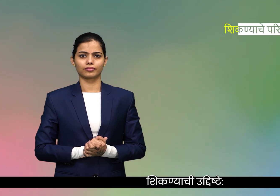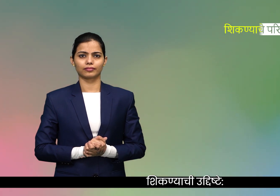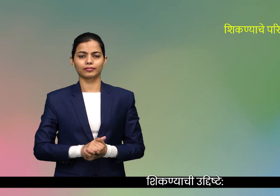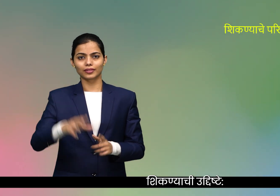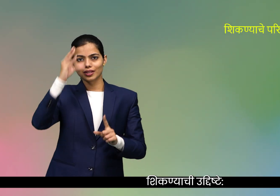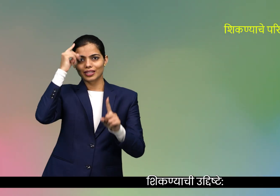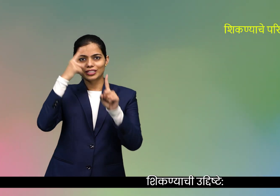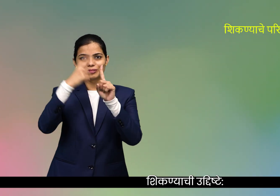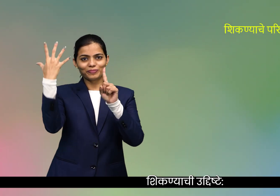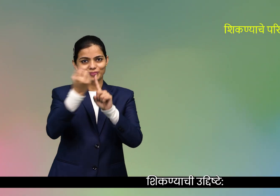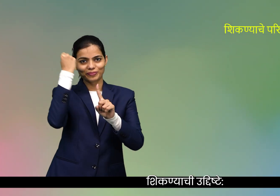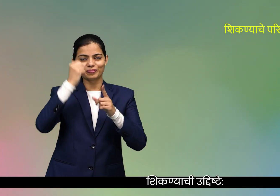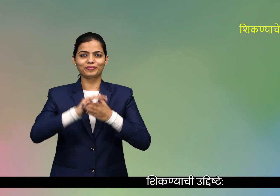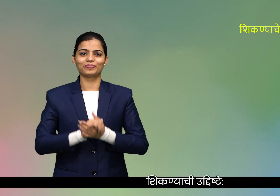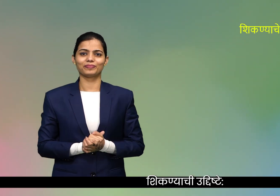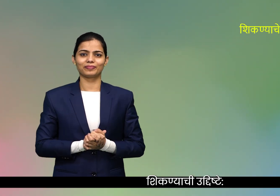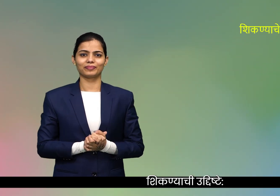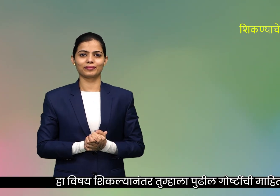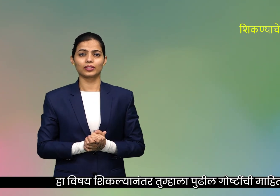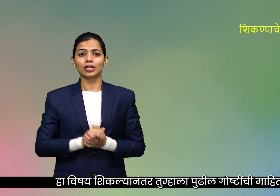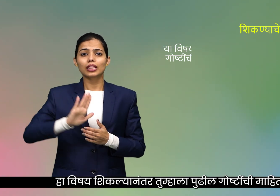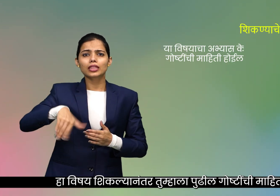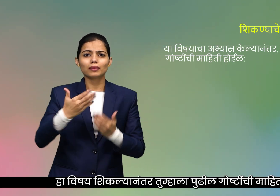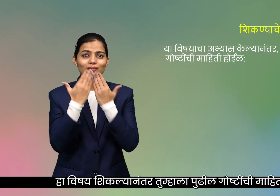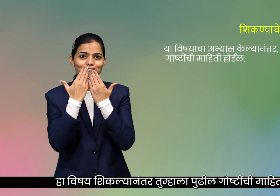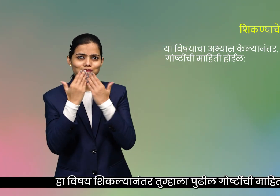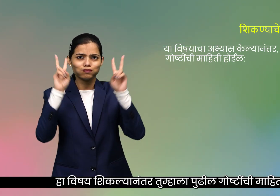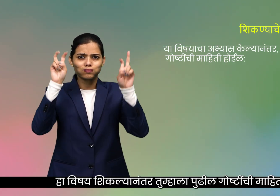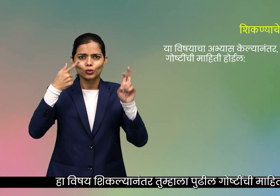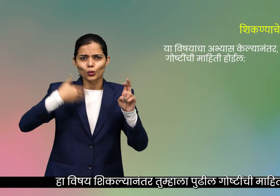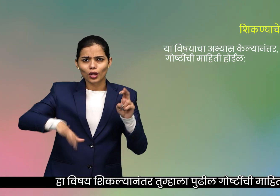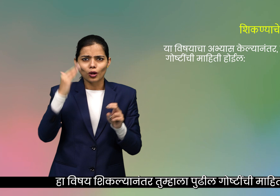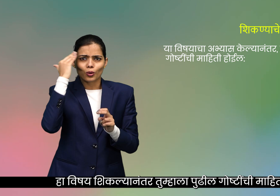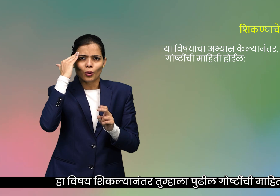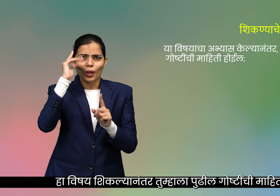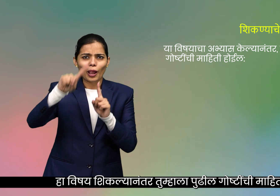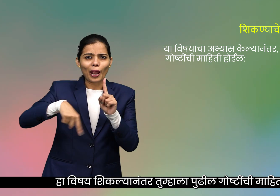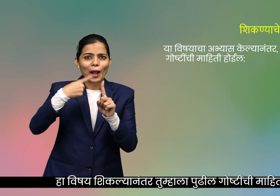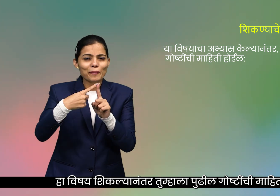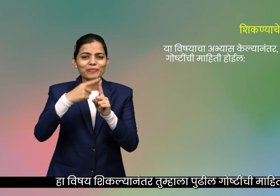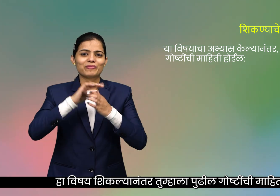शिकण्याची उद्दिष्टे. हा विषय शिकल्यानंतर तुम्हाला पुढील गोष्टींची माहिती होईल.